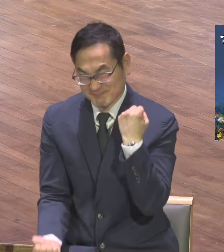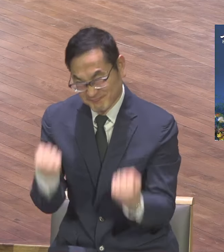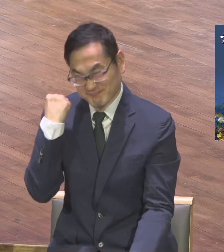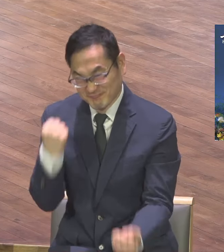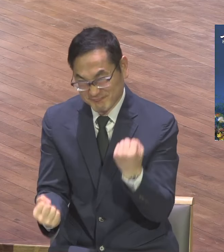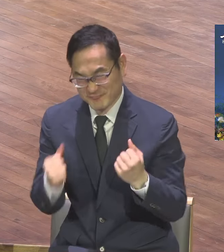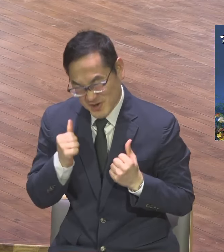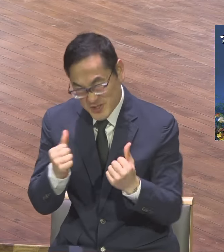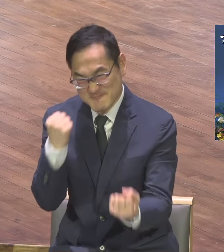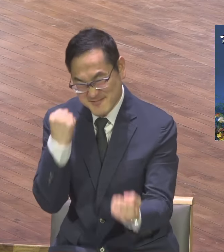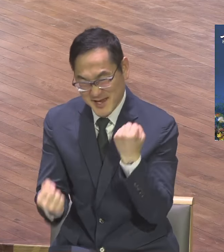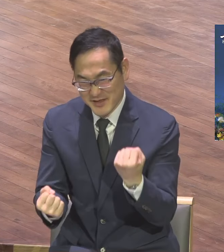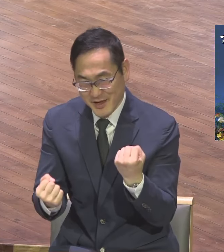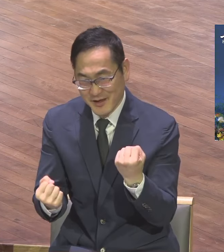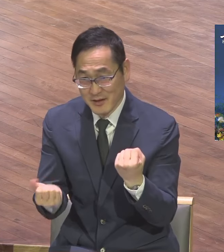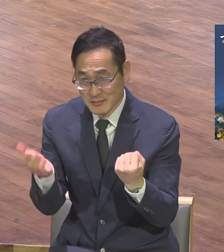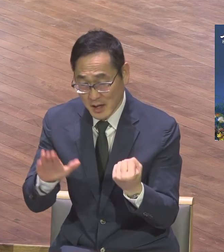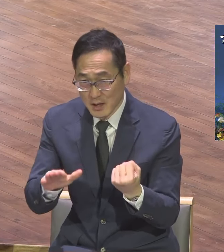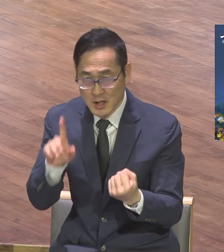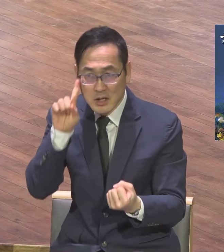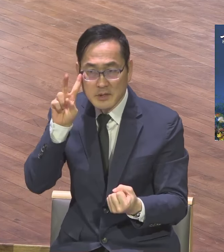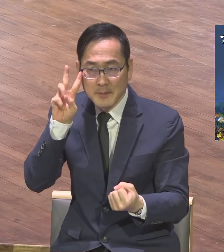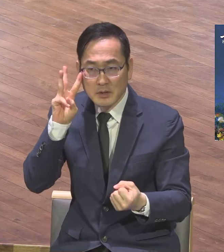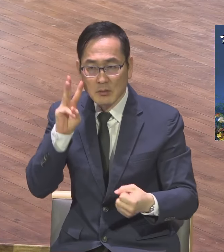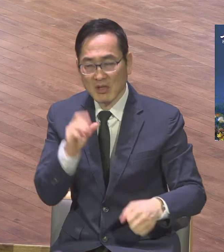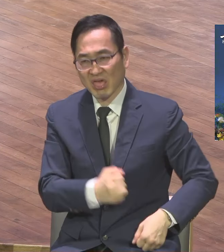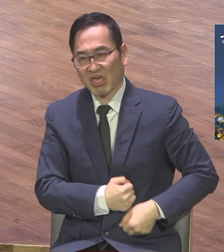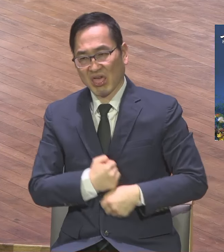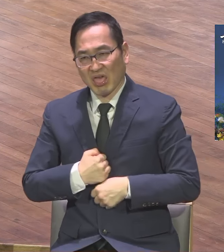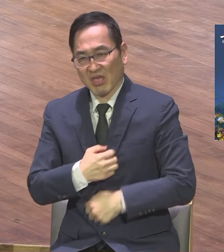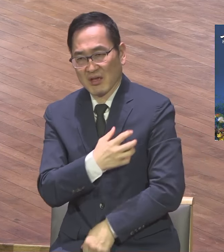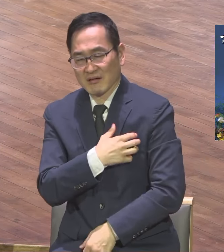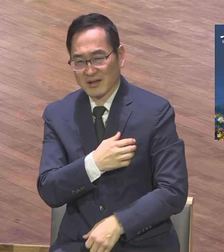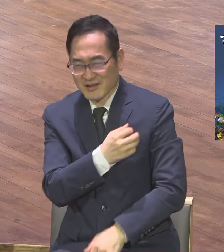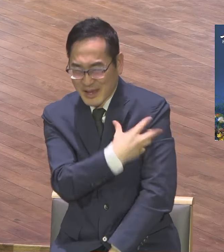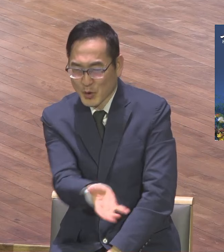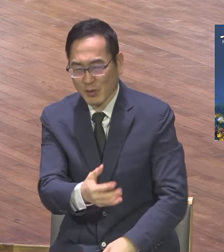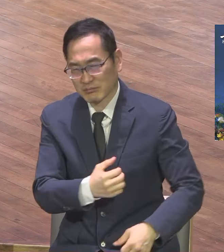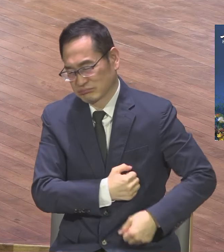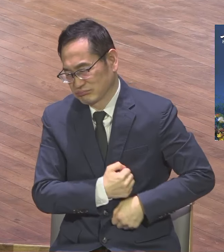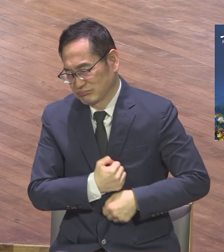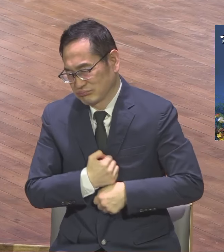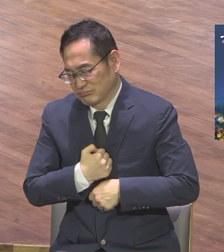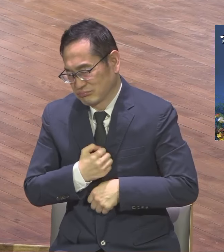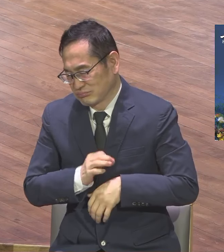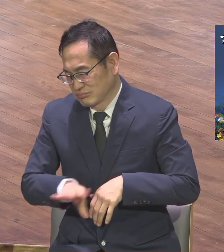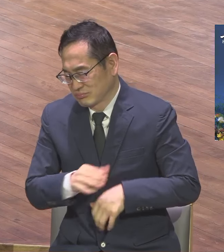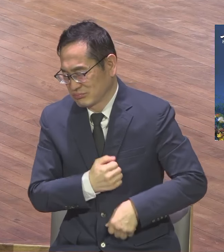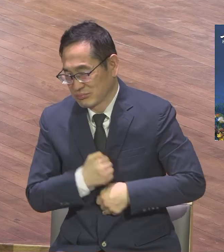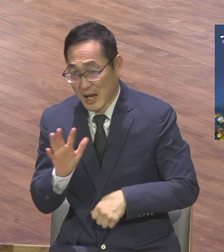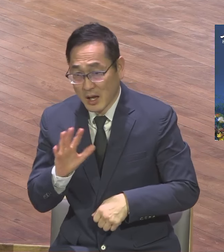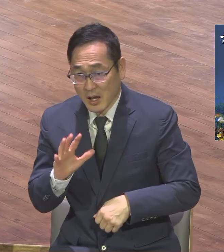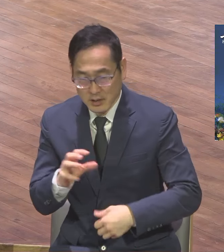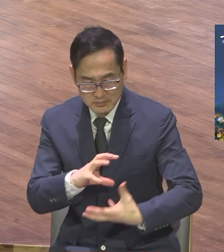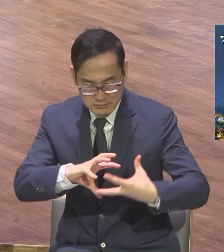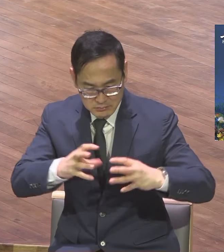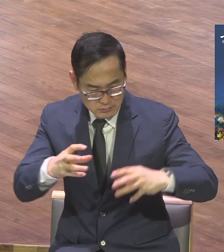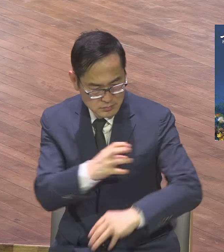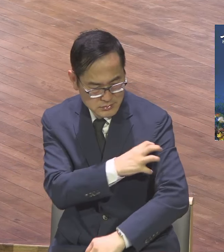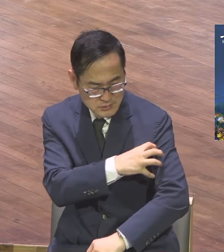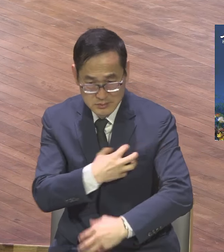선수를 할지라도, 3일간 안 하면, 그 전에 하던 그야말로 좋았던 폼, 그